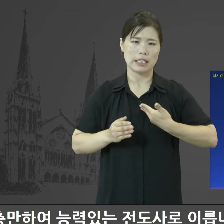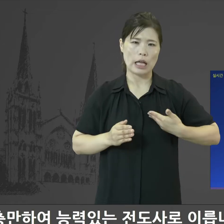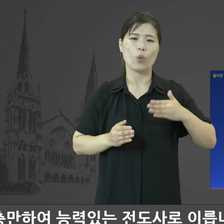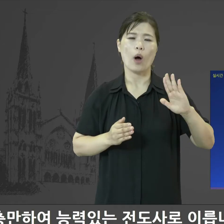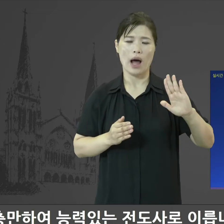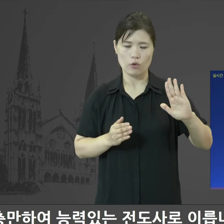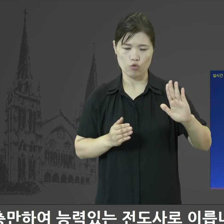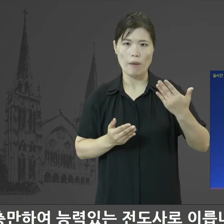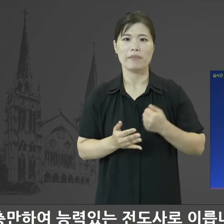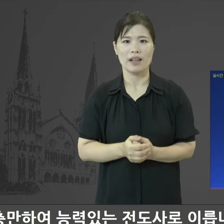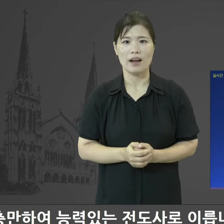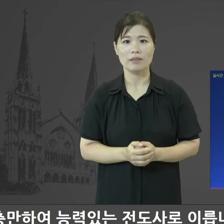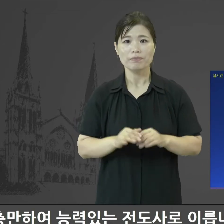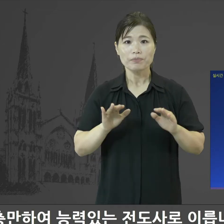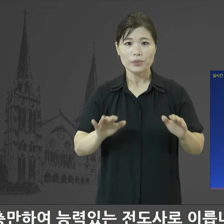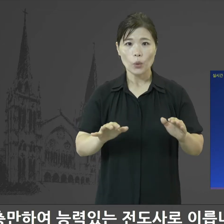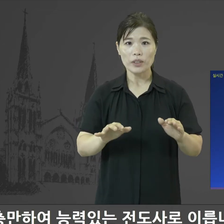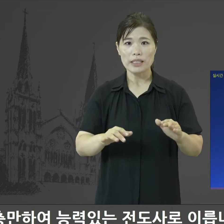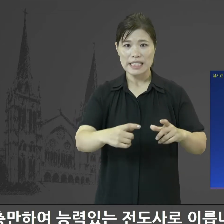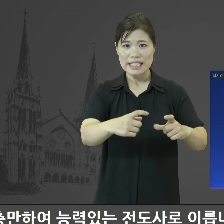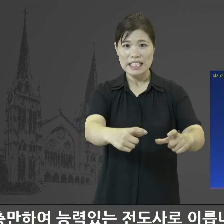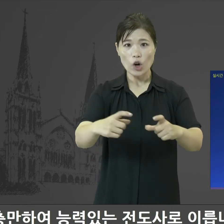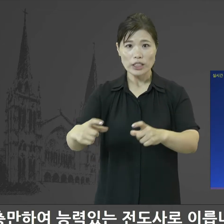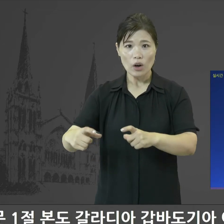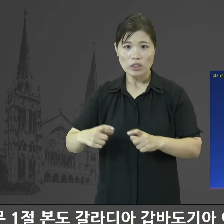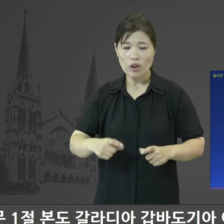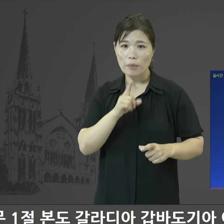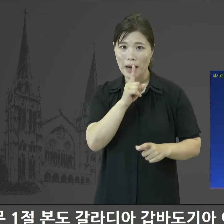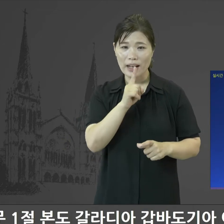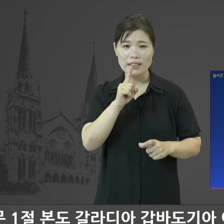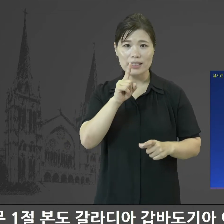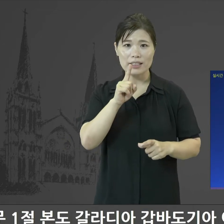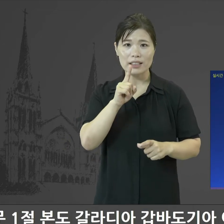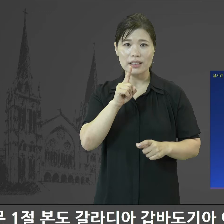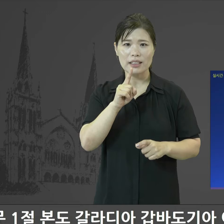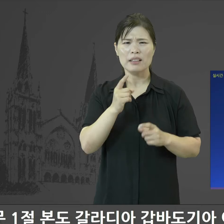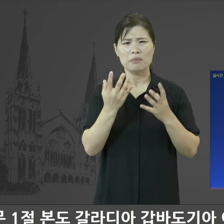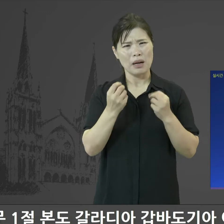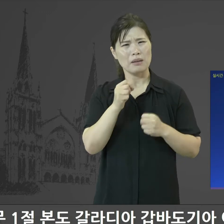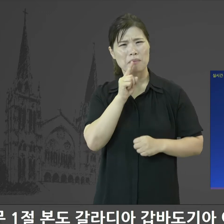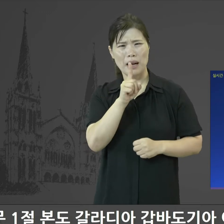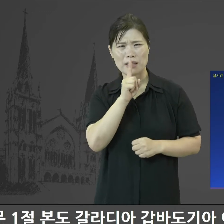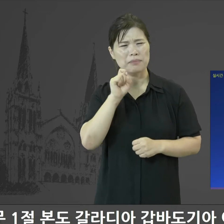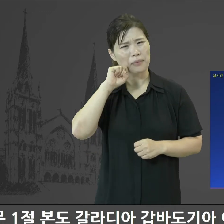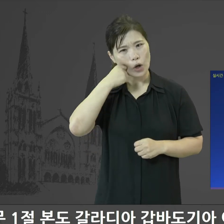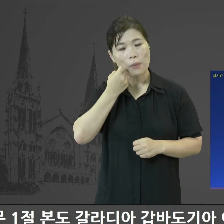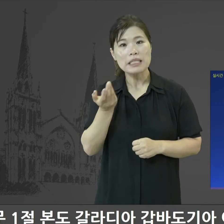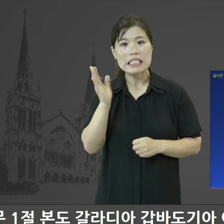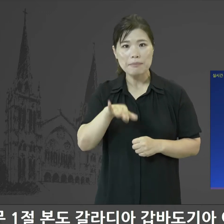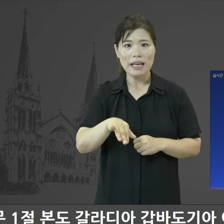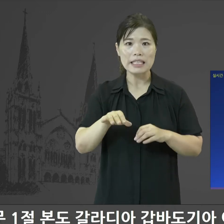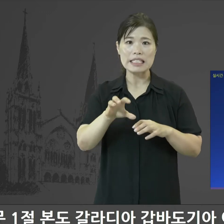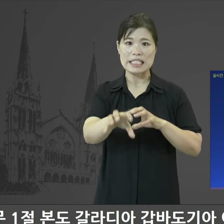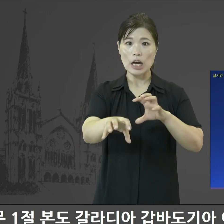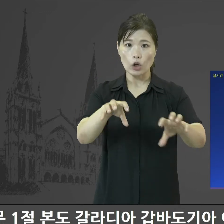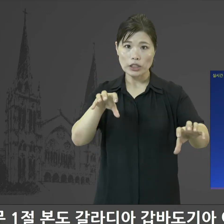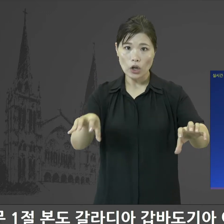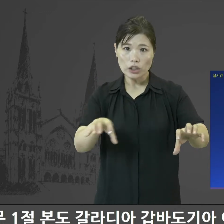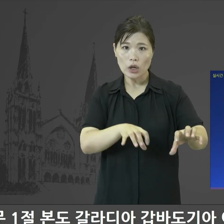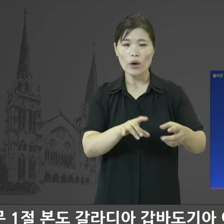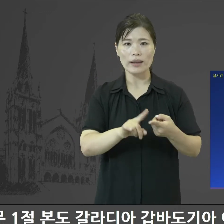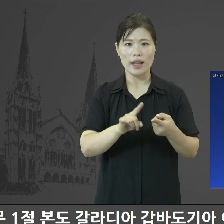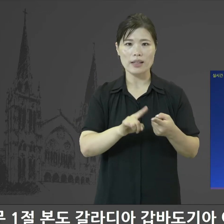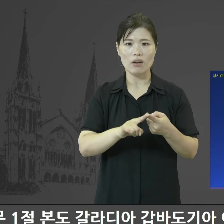제가 이 지역들에 대해서 오늘 많이 다루지는 못합니다. 그냥 이렇게 읽고만 넘어가는데 오늘 이 지역들에 대한 생각들을 잠시 하고